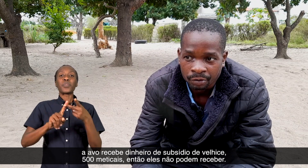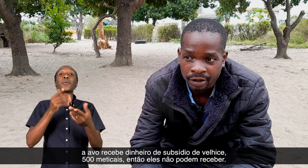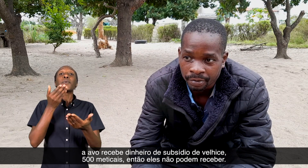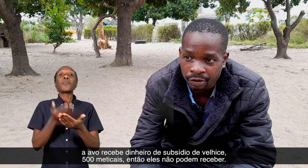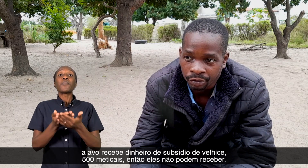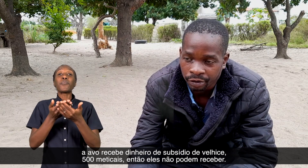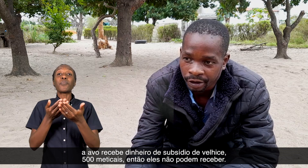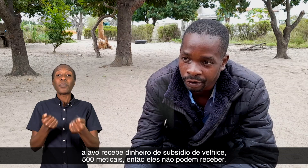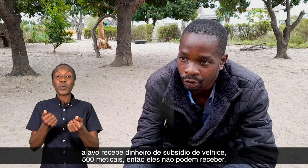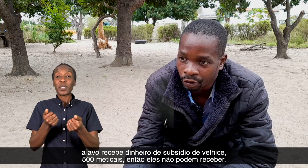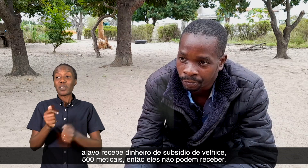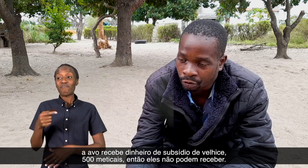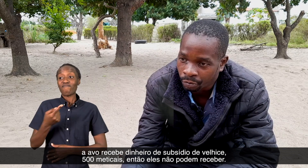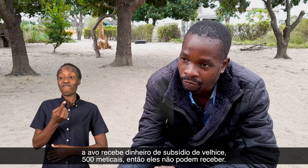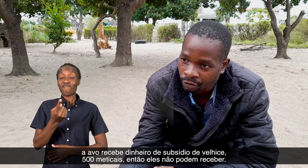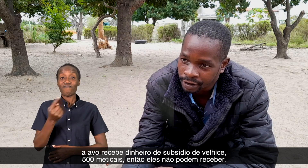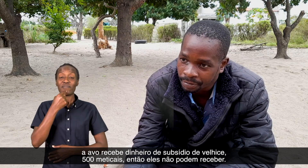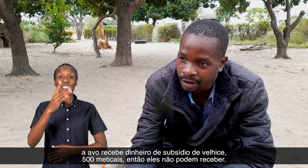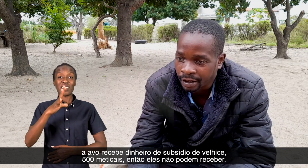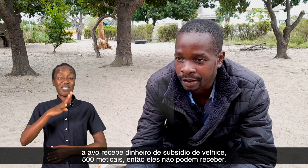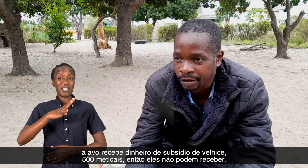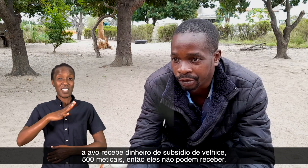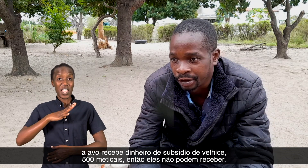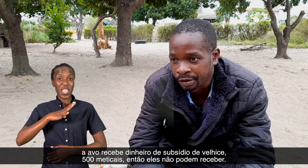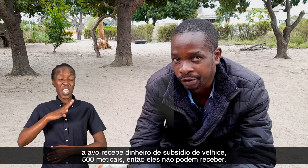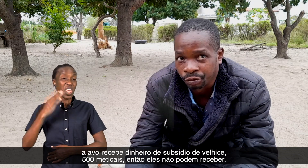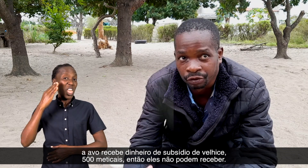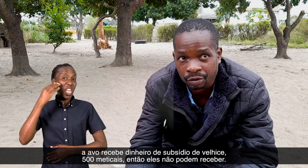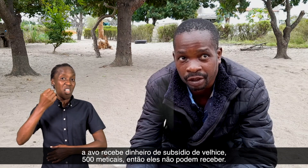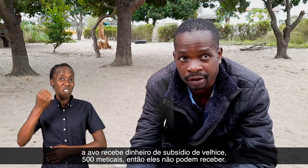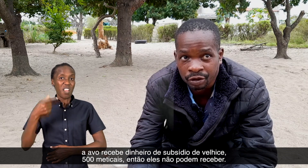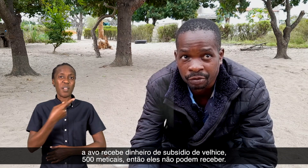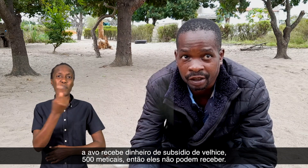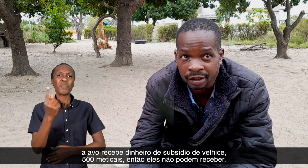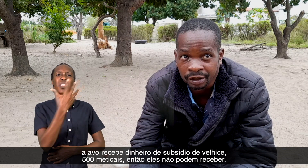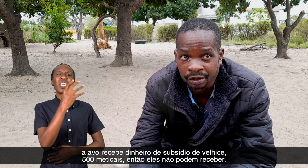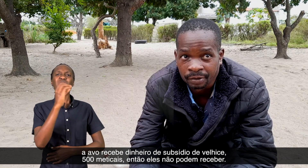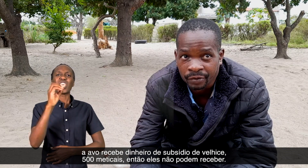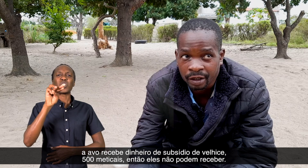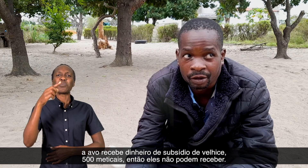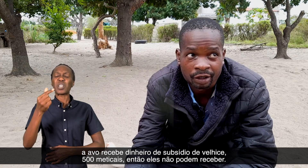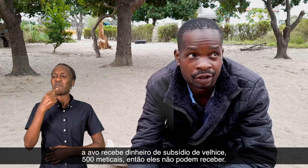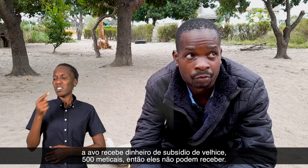Não podem receber dinheiro de corona, como vão receber aquele dinheiro de velho lá, 520 reais.